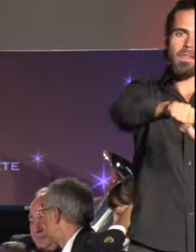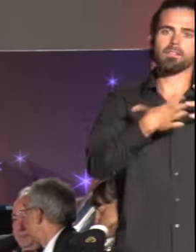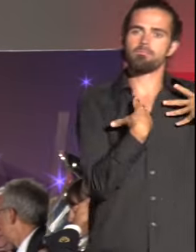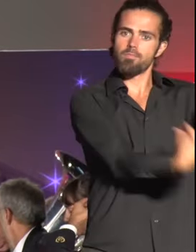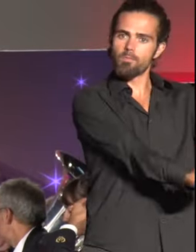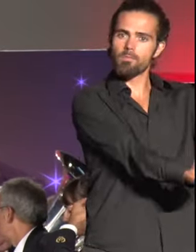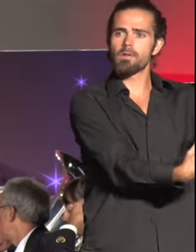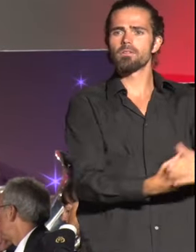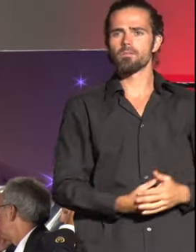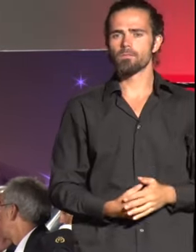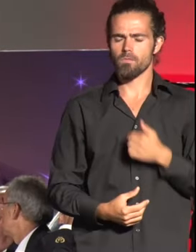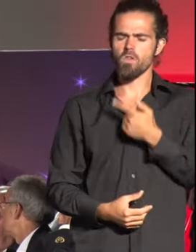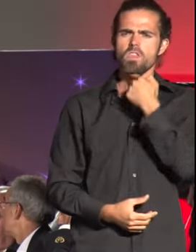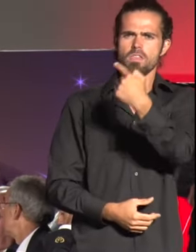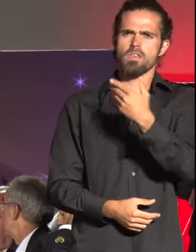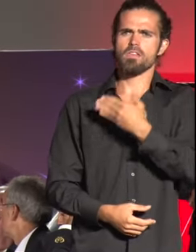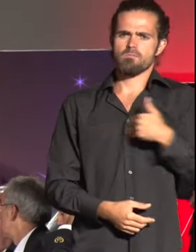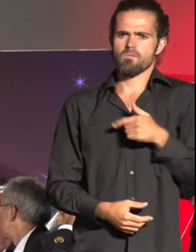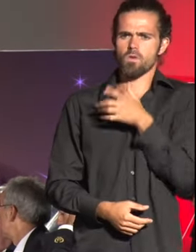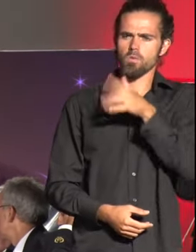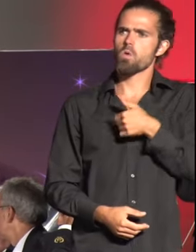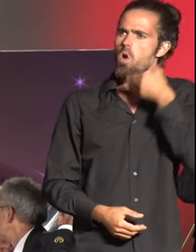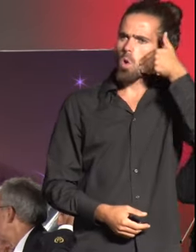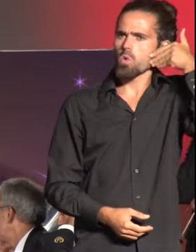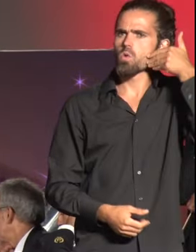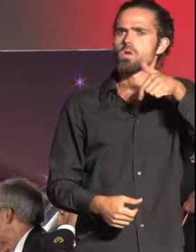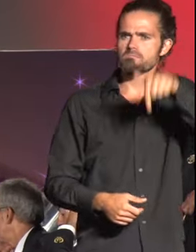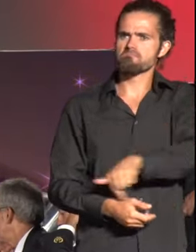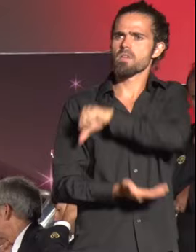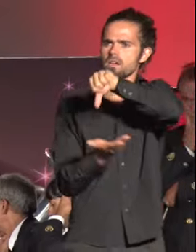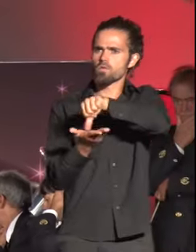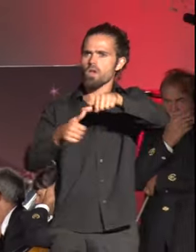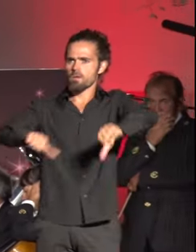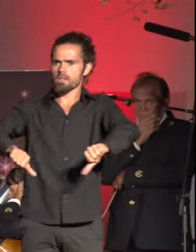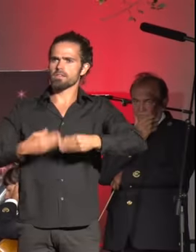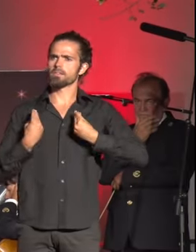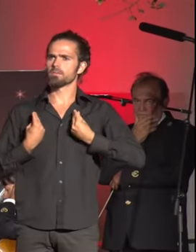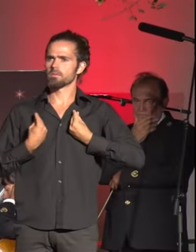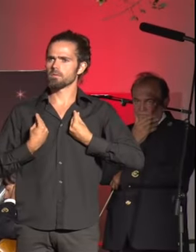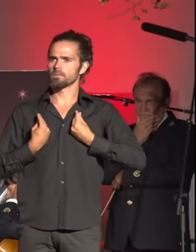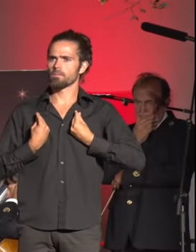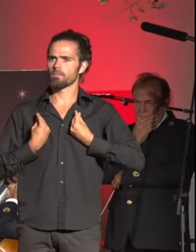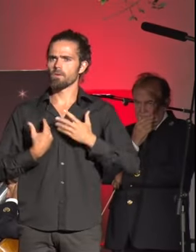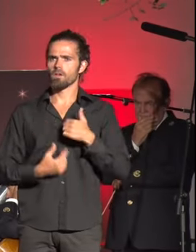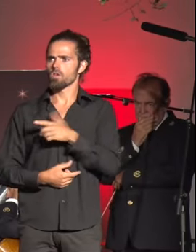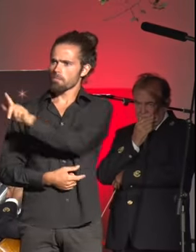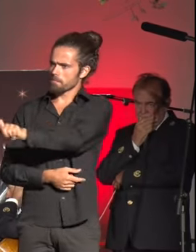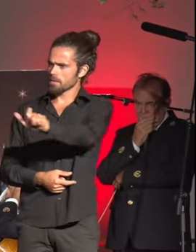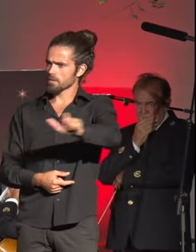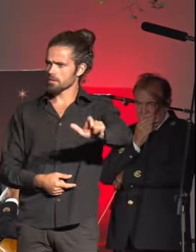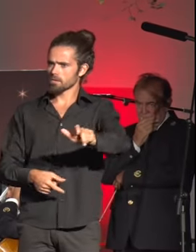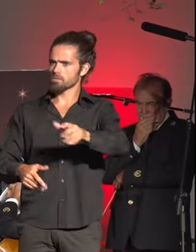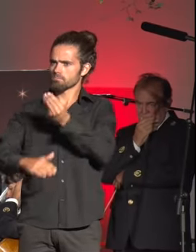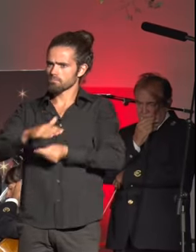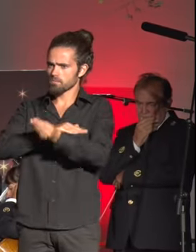decir, porque me siento orgullosa de vivir en esta ciudad y ya que tengo la oportunidad, lo digo, también me siento muy orgullosa de los albacetenses.